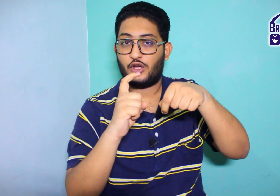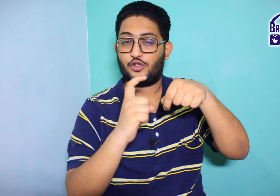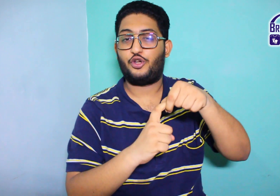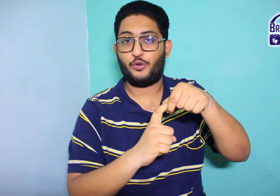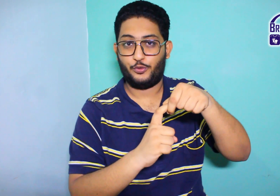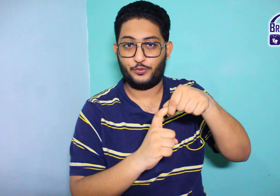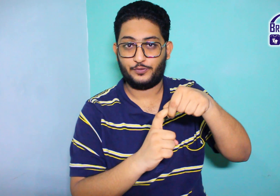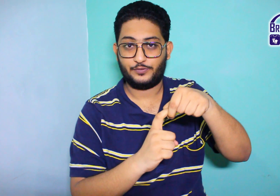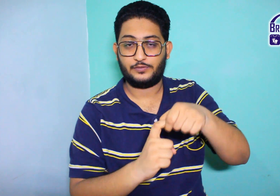क्यू।